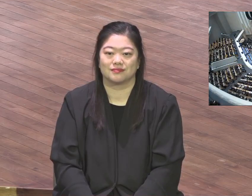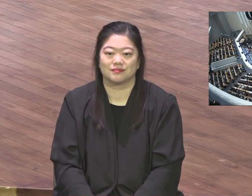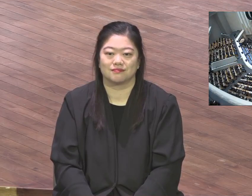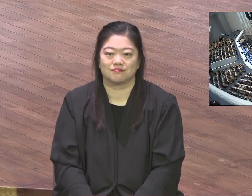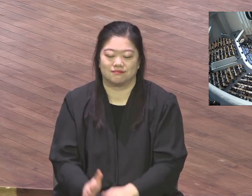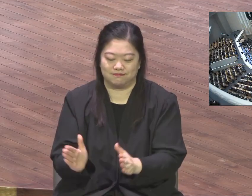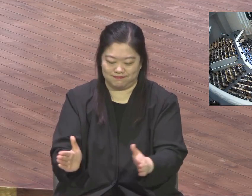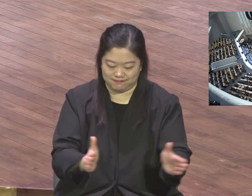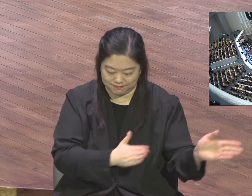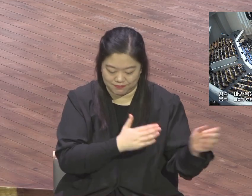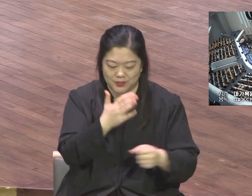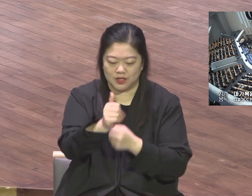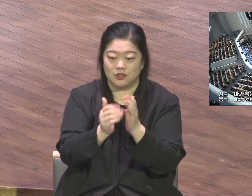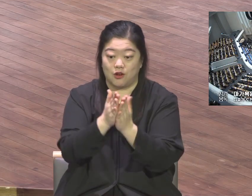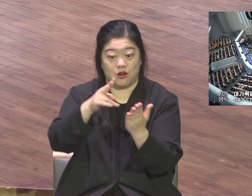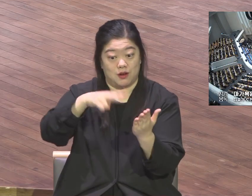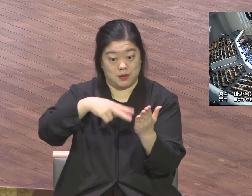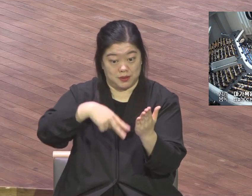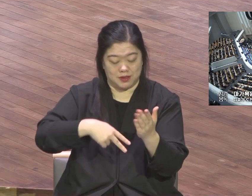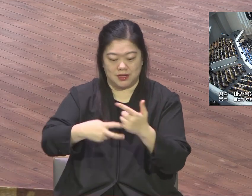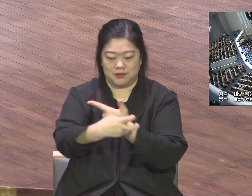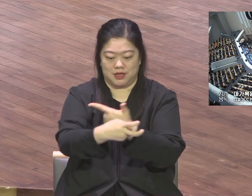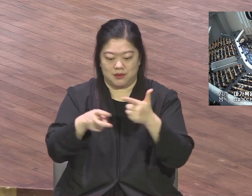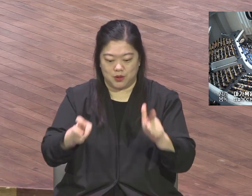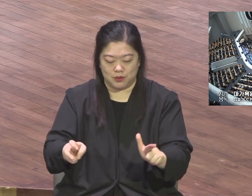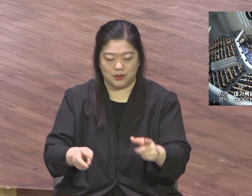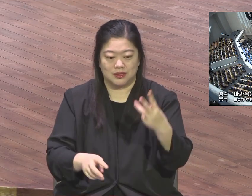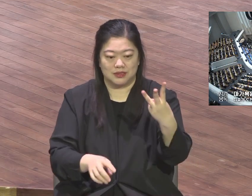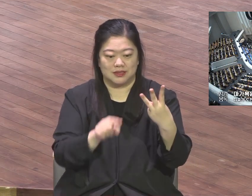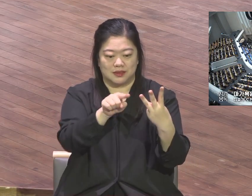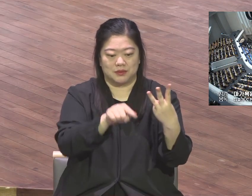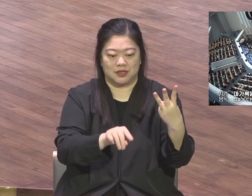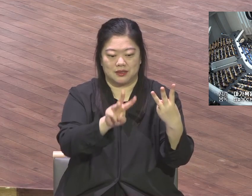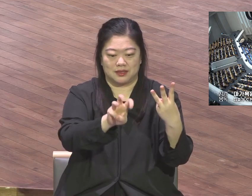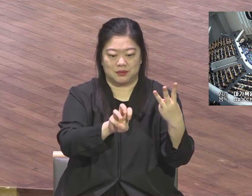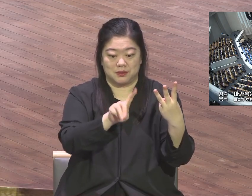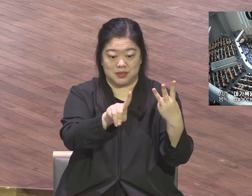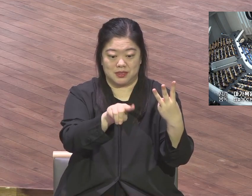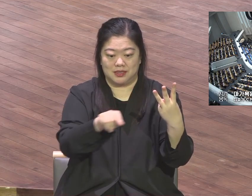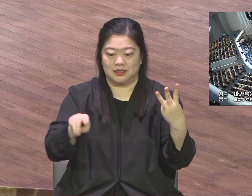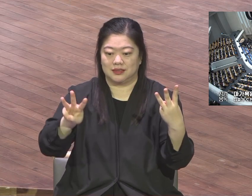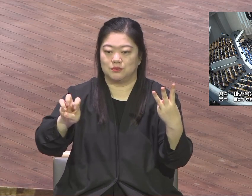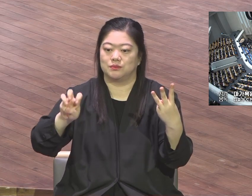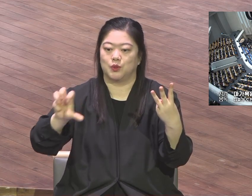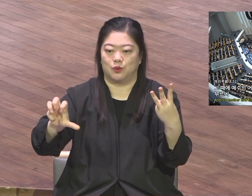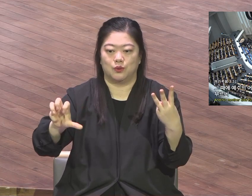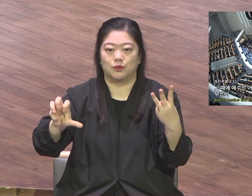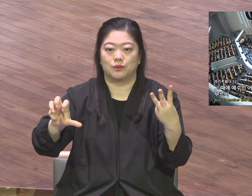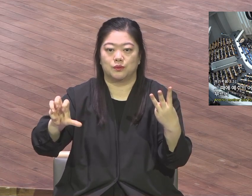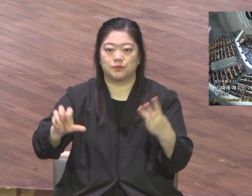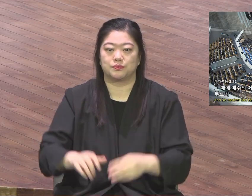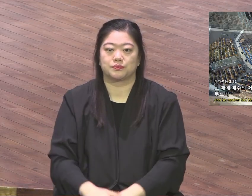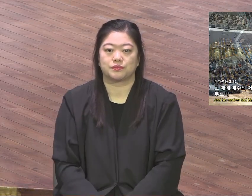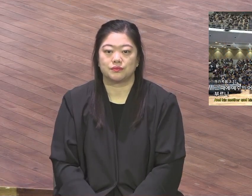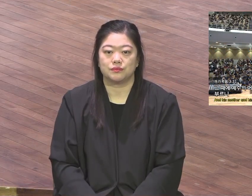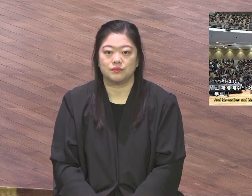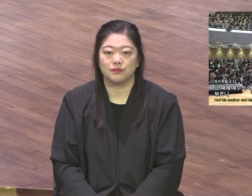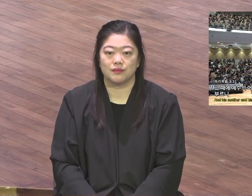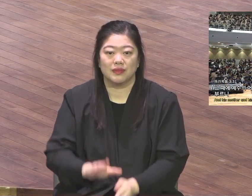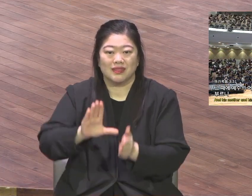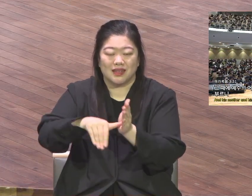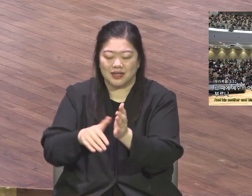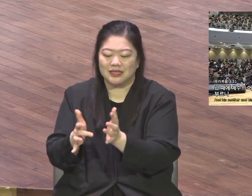오늘 은혜 받고 성취될 하나님의 말씀은 마가복음 3장 31절에서 35절까지의 말씀입니다. 그때